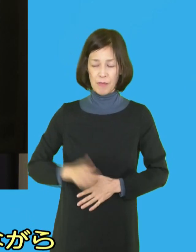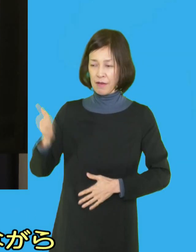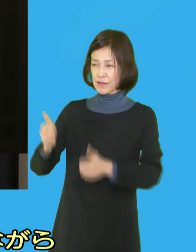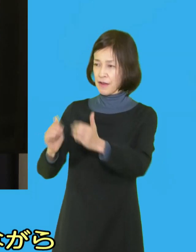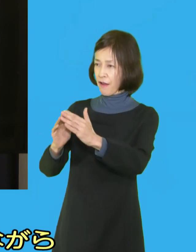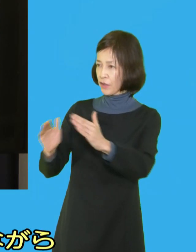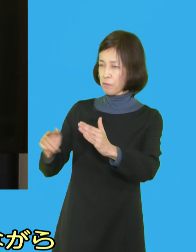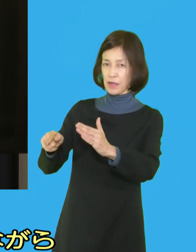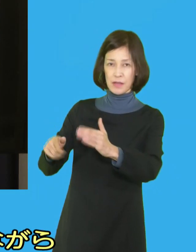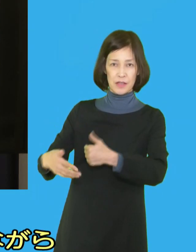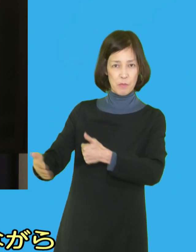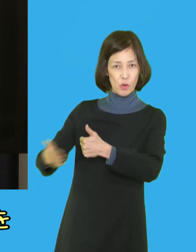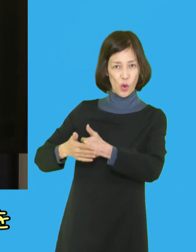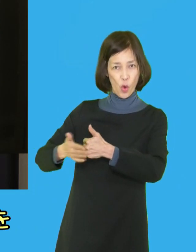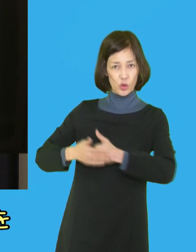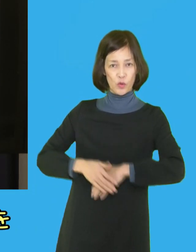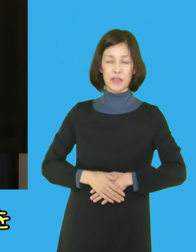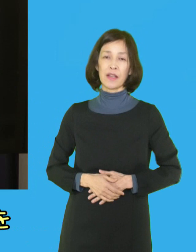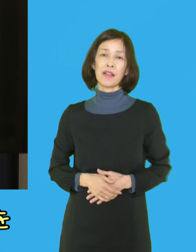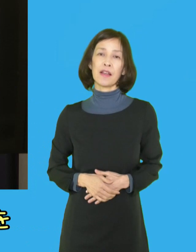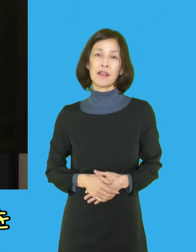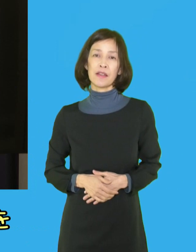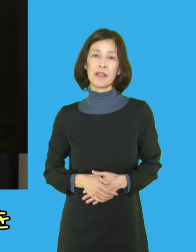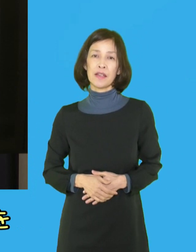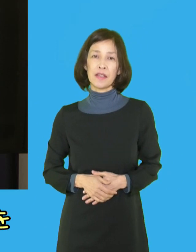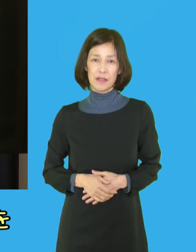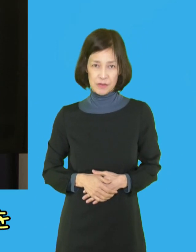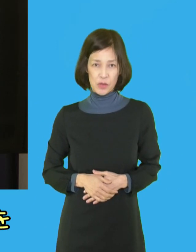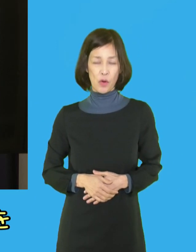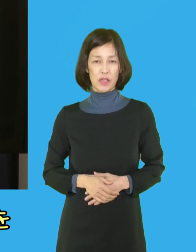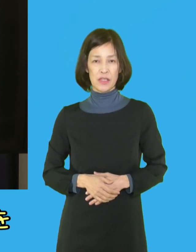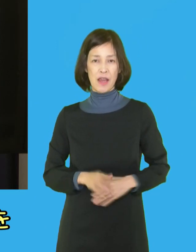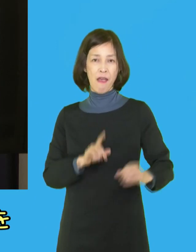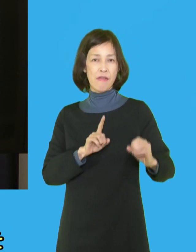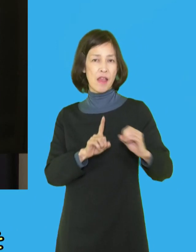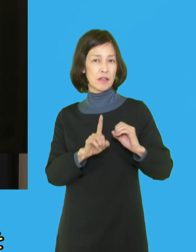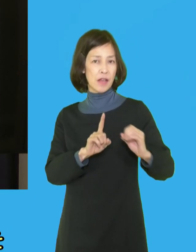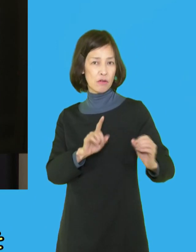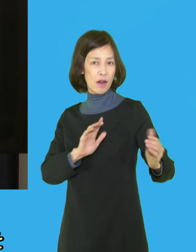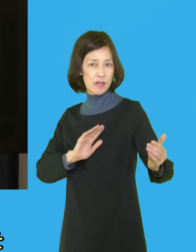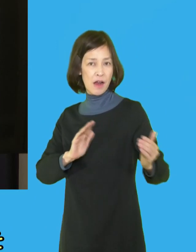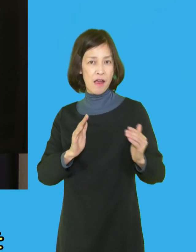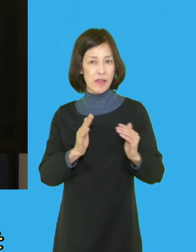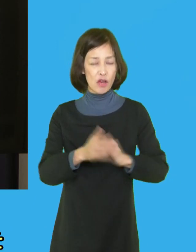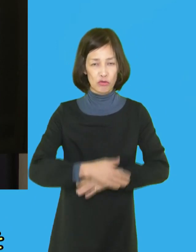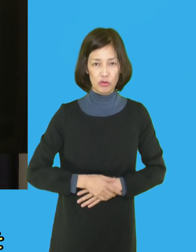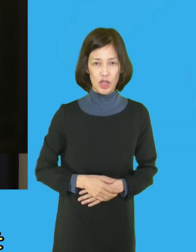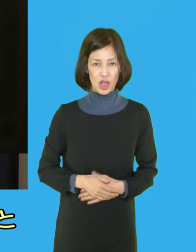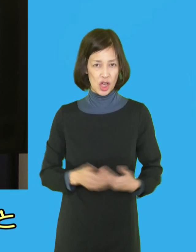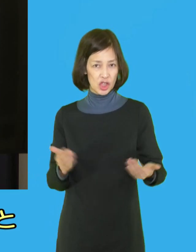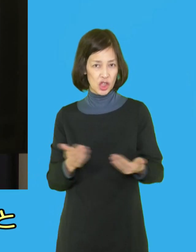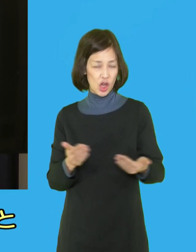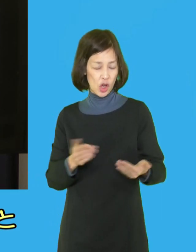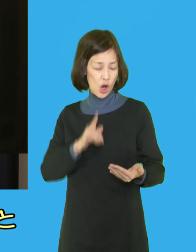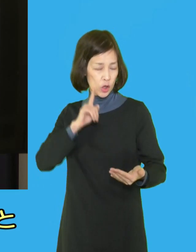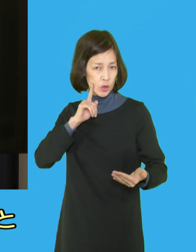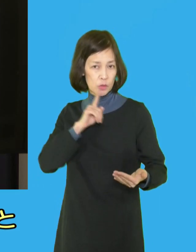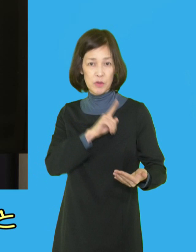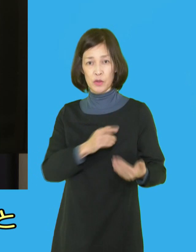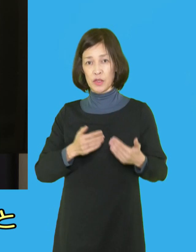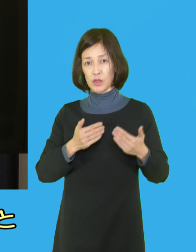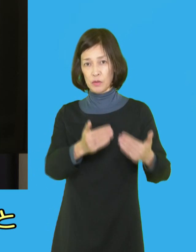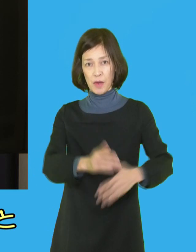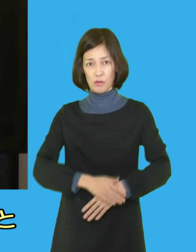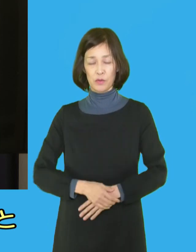力をしていただきながらですね、まあ、よりデジタル化を進めていく、仕事の効率化を進めていくということを行っていきたいと考